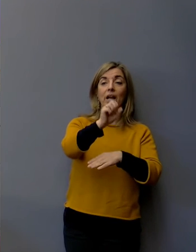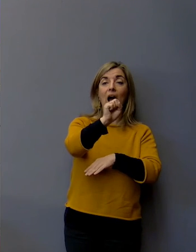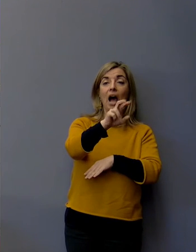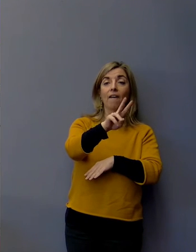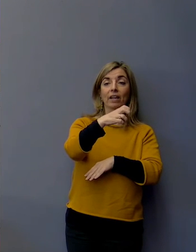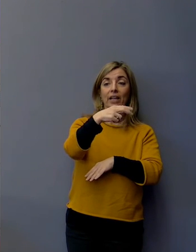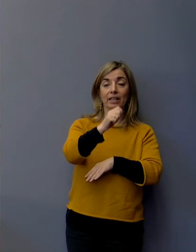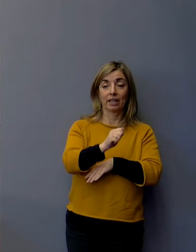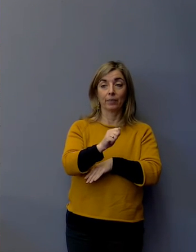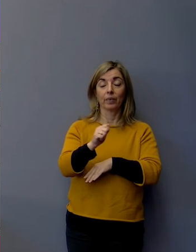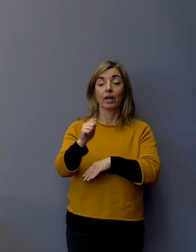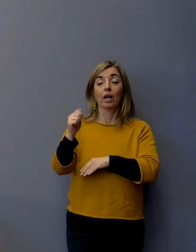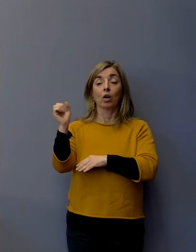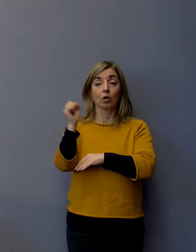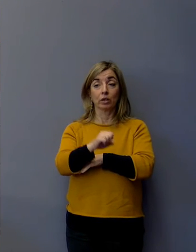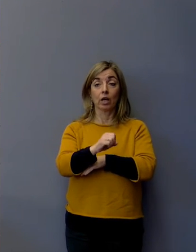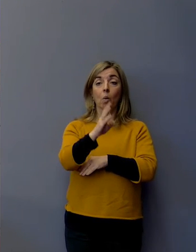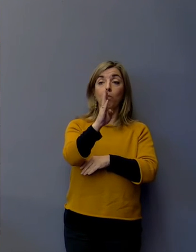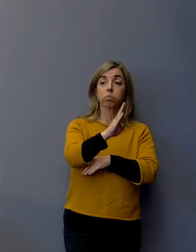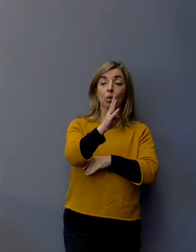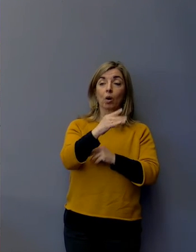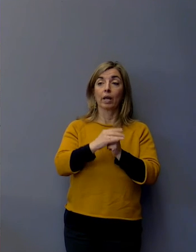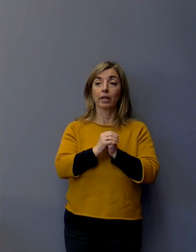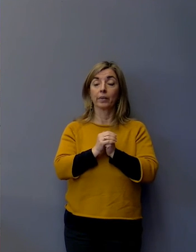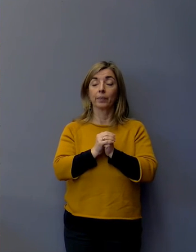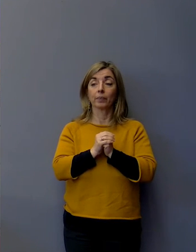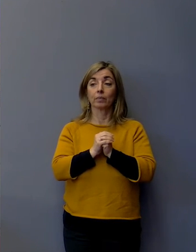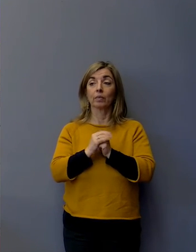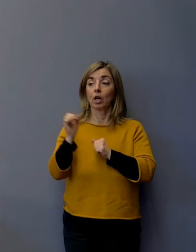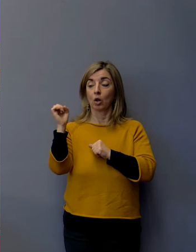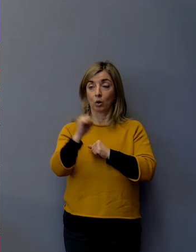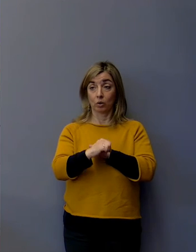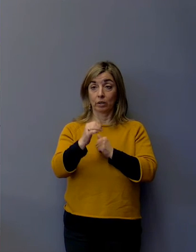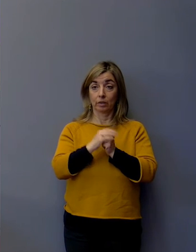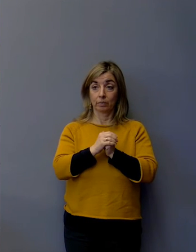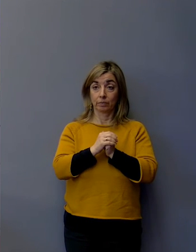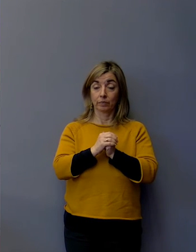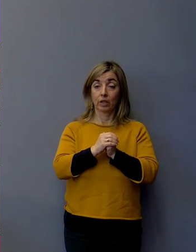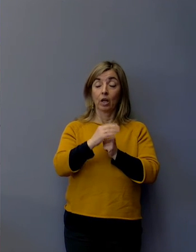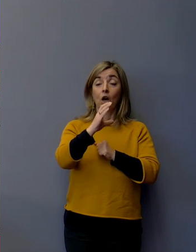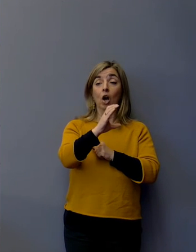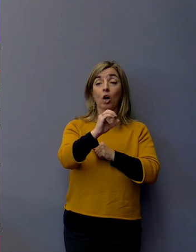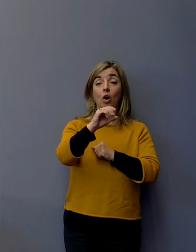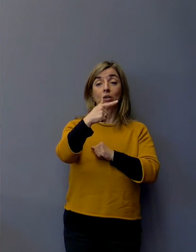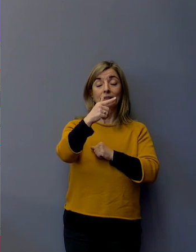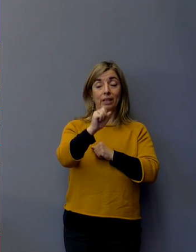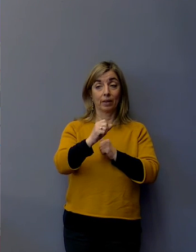trario consigliera bruccoleri contraria consigliere costa